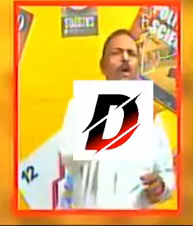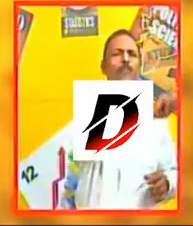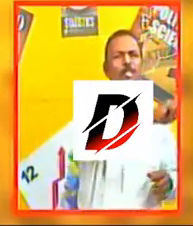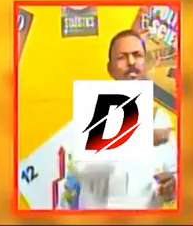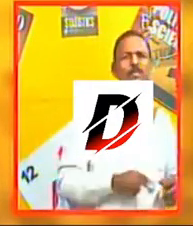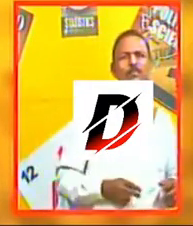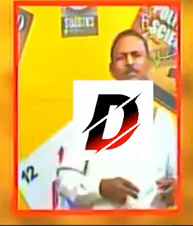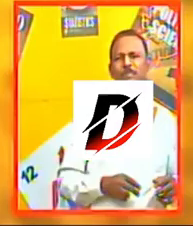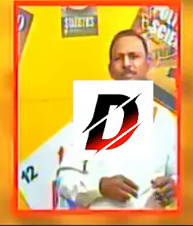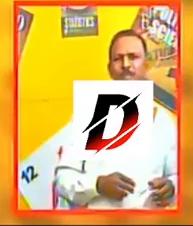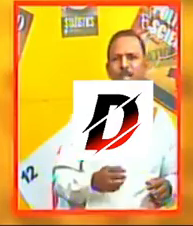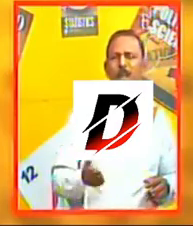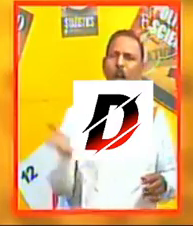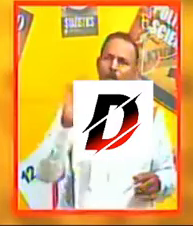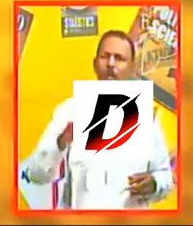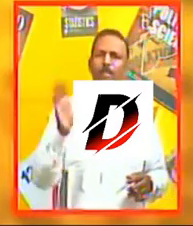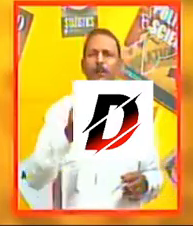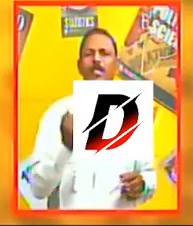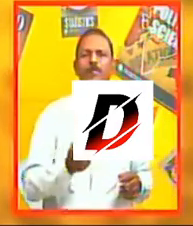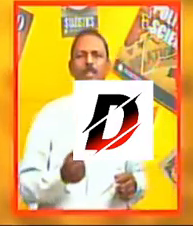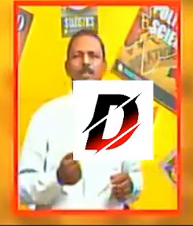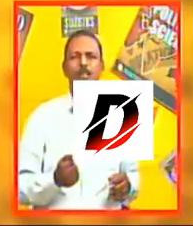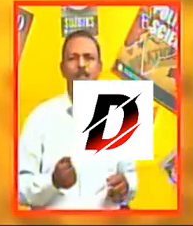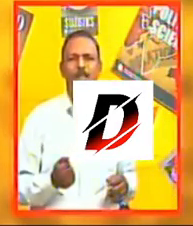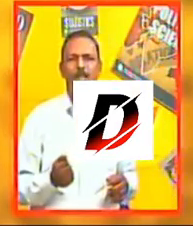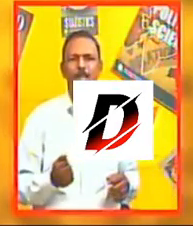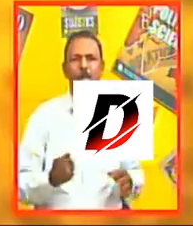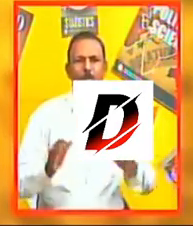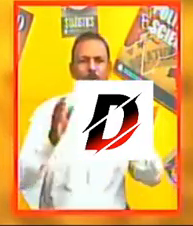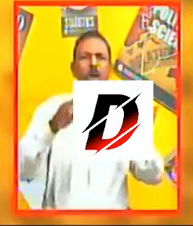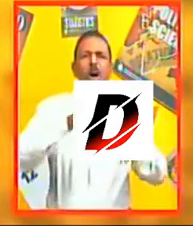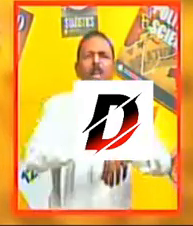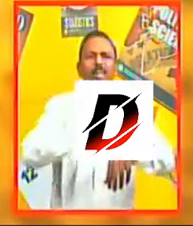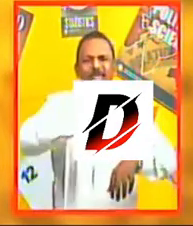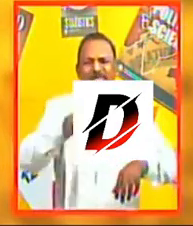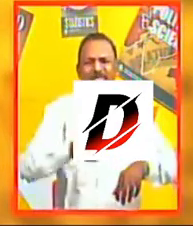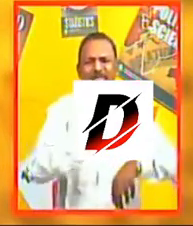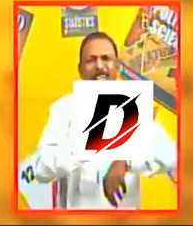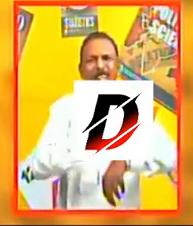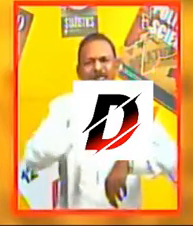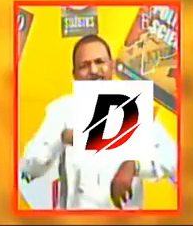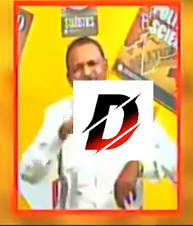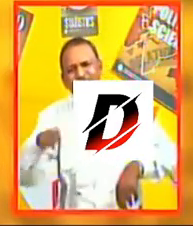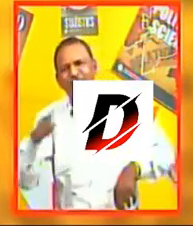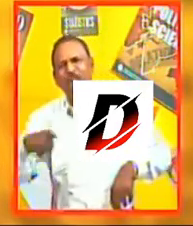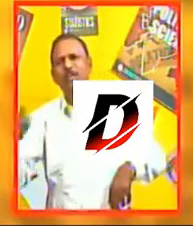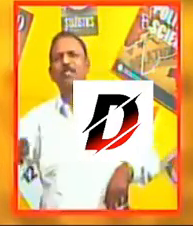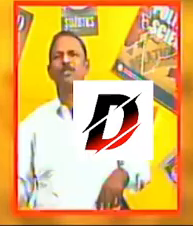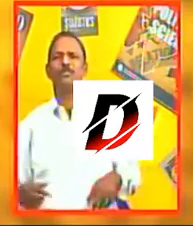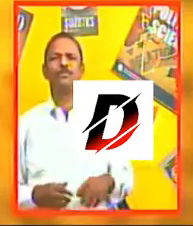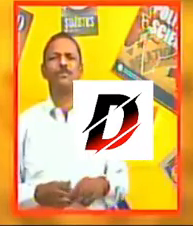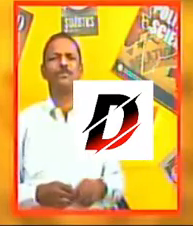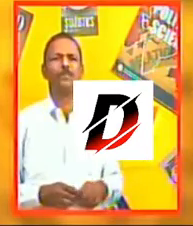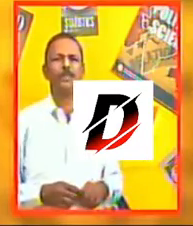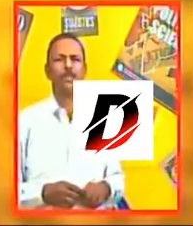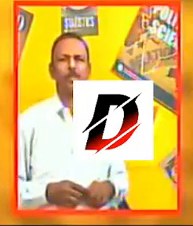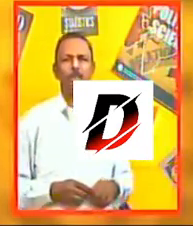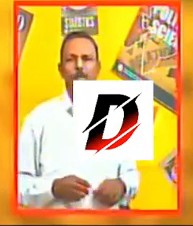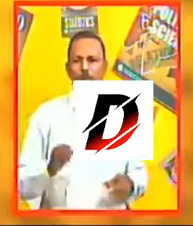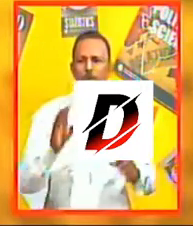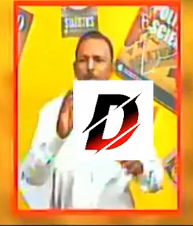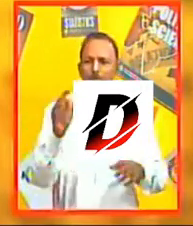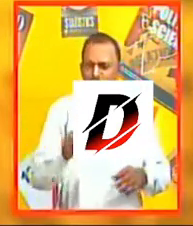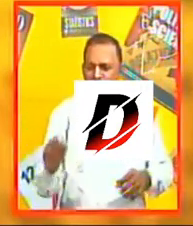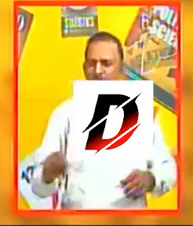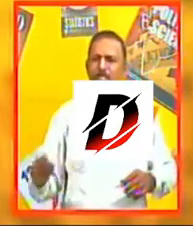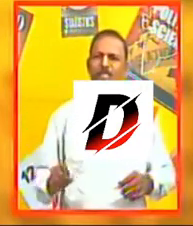வேறுபட்டு காணப்படுகிறது. அதோடு மட்டும் இல்லாமல் ஒரு காலநிலையே மாறி வரும். இப்போ குறிப்பாக ஒரு 2 மார்க் கொஸ்டின் நான் சொல்ல போகிறேன், நீங்கள்